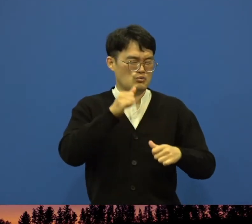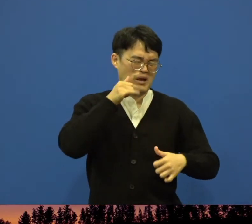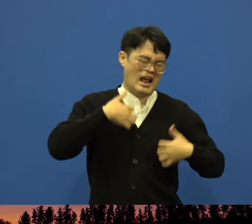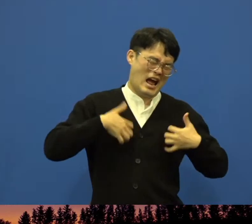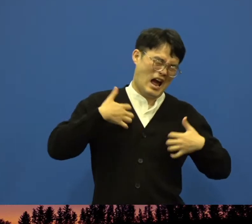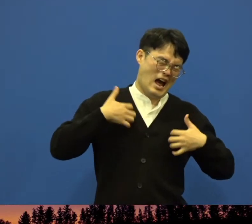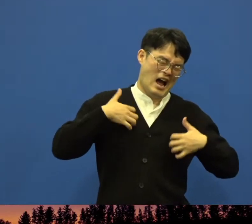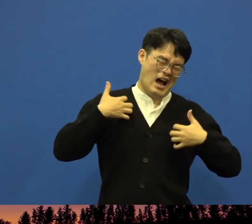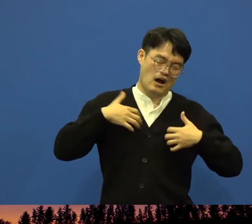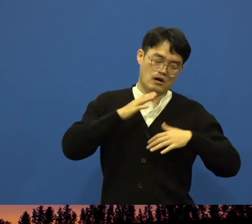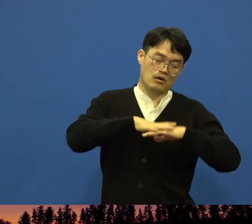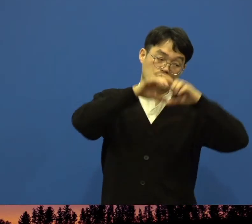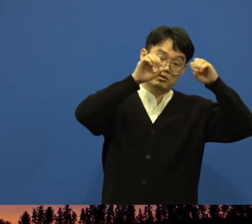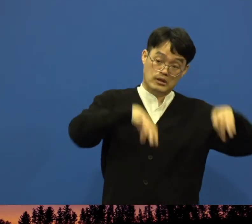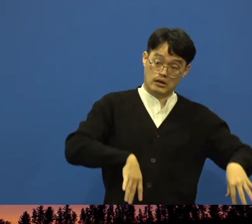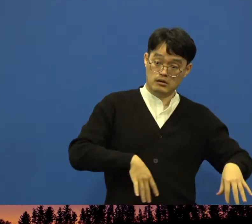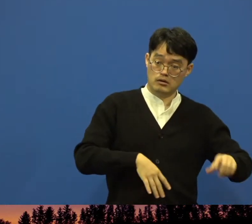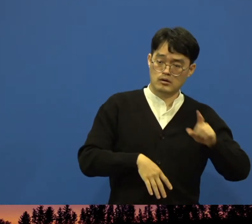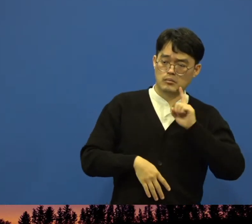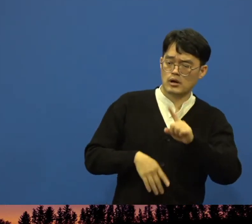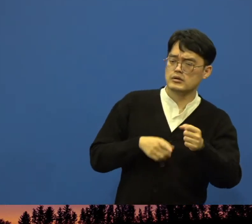이거를 대답을 얘기하는 거예요?